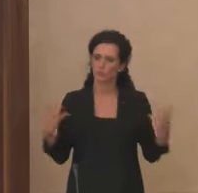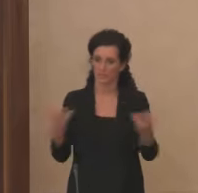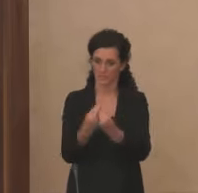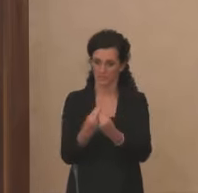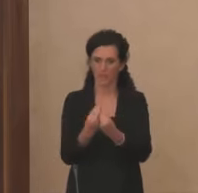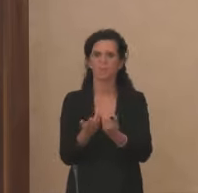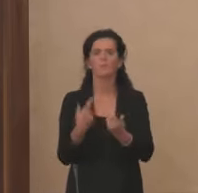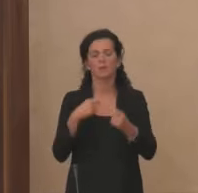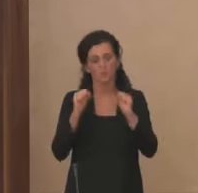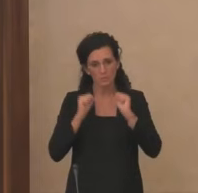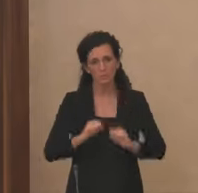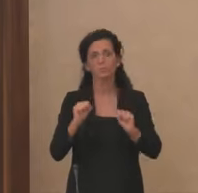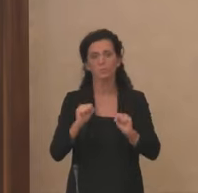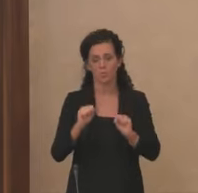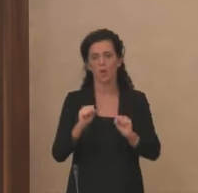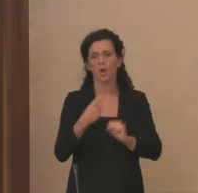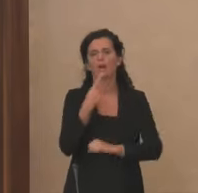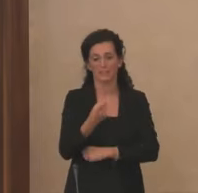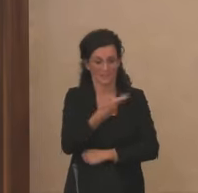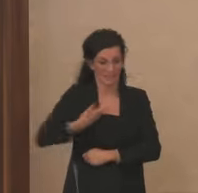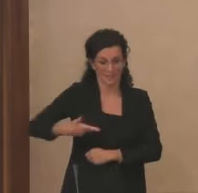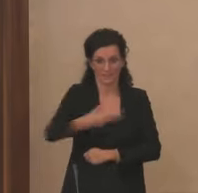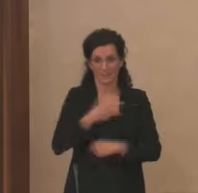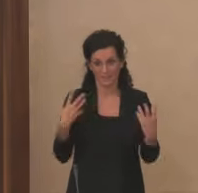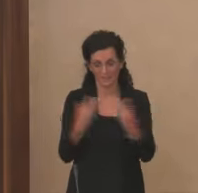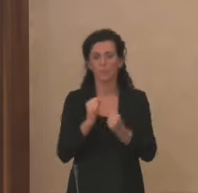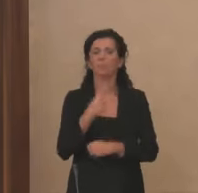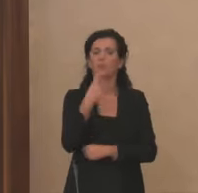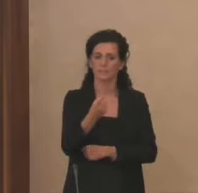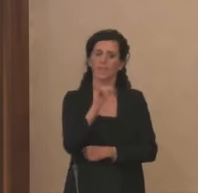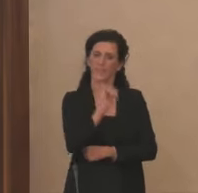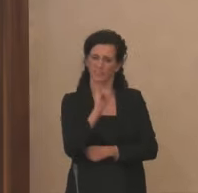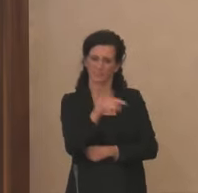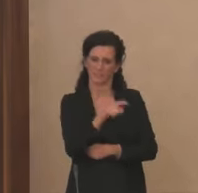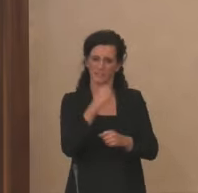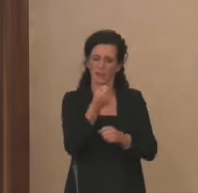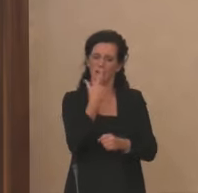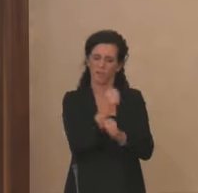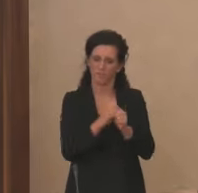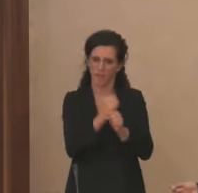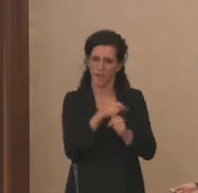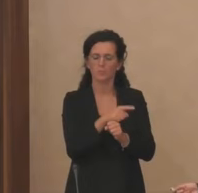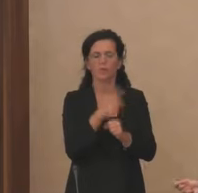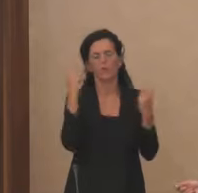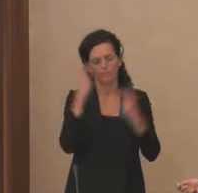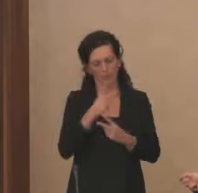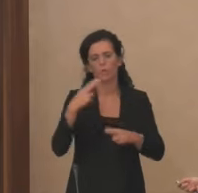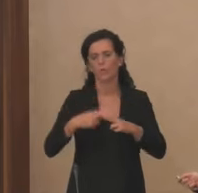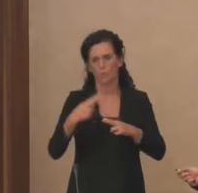possiamo con triplice forza affermare che l'ivermectina è assolutamente utile,